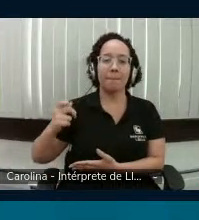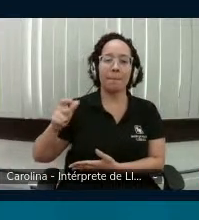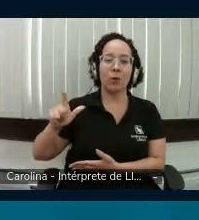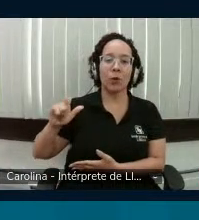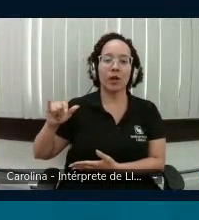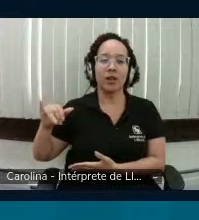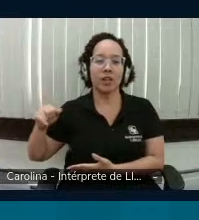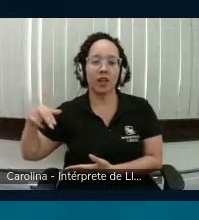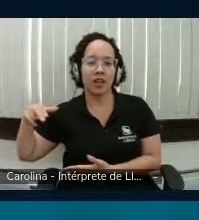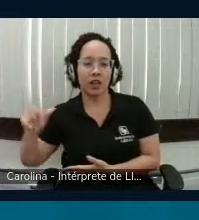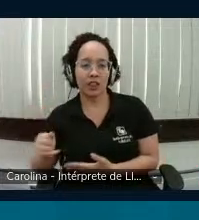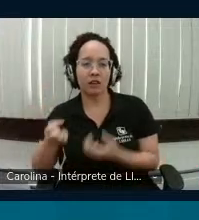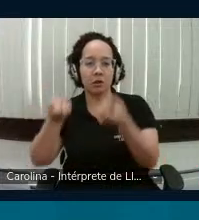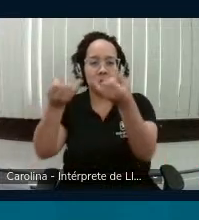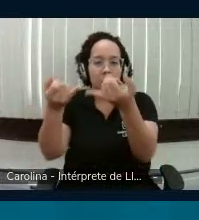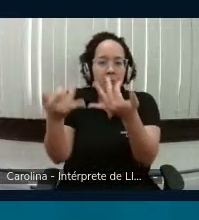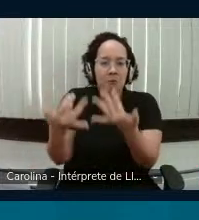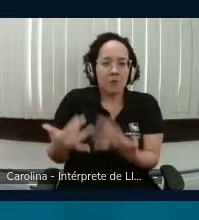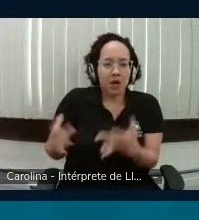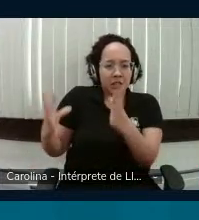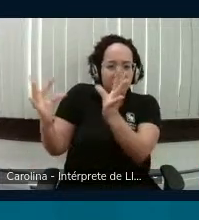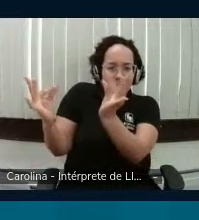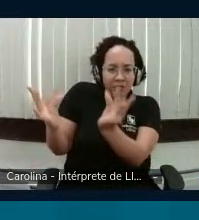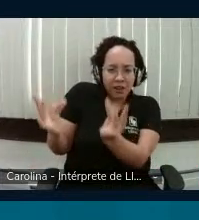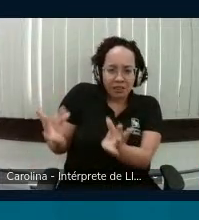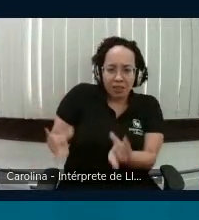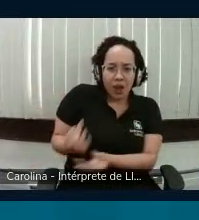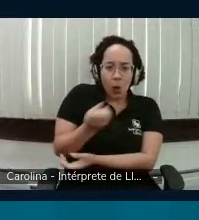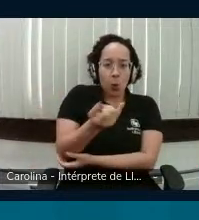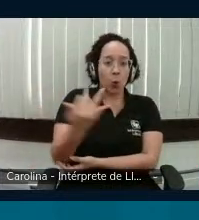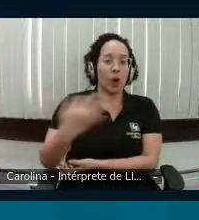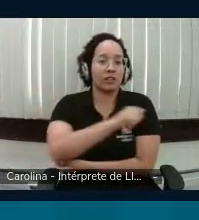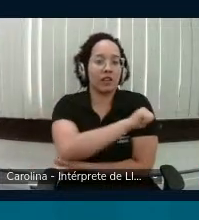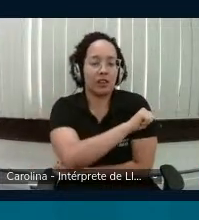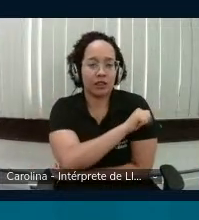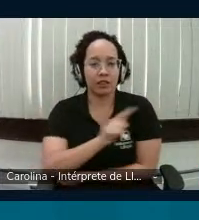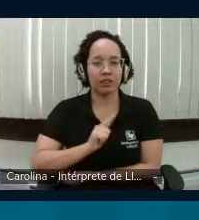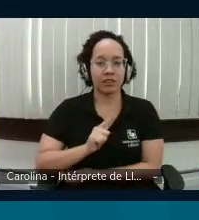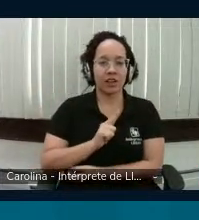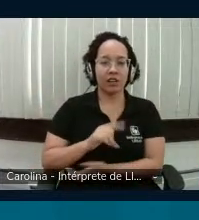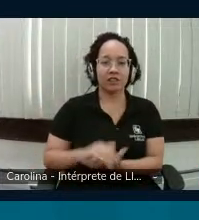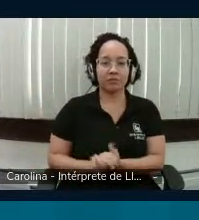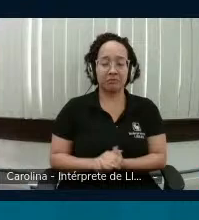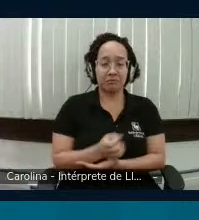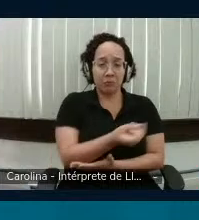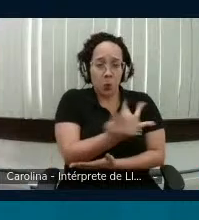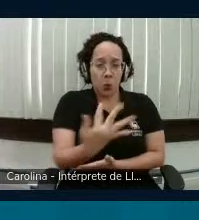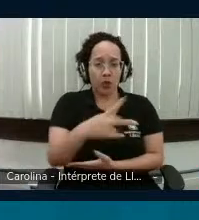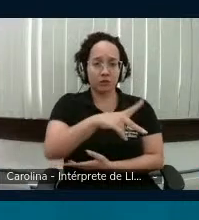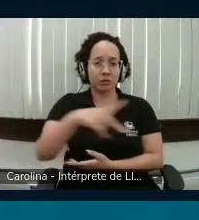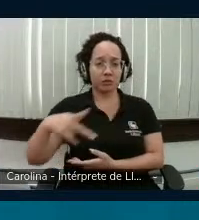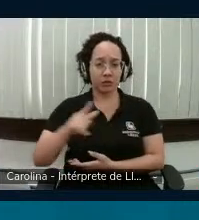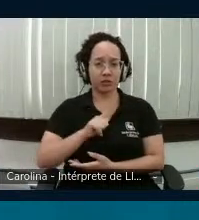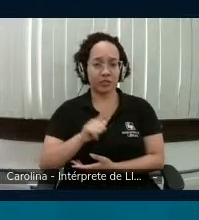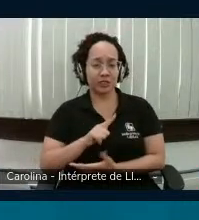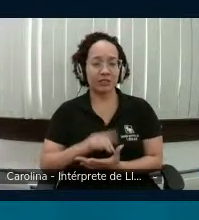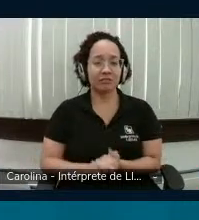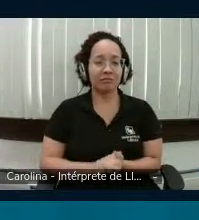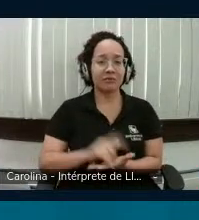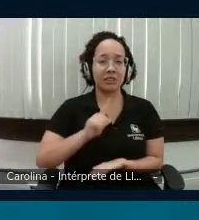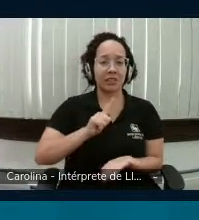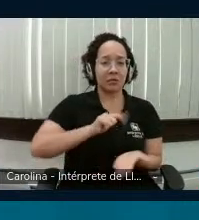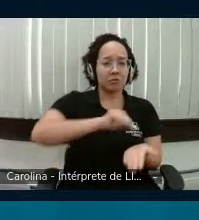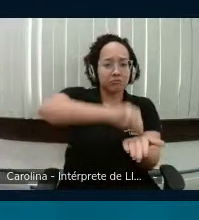André, do número de estudantes que nós temos, do número de professores, né, com mais de 40